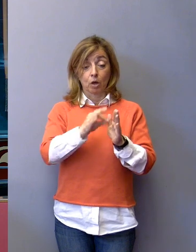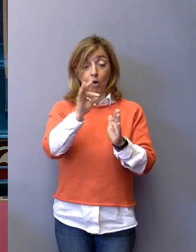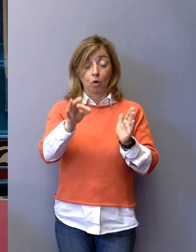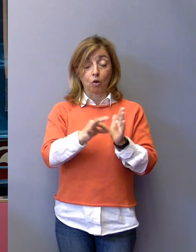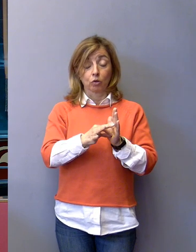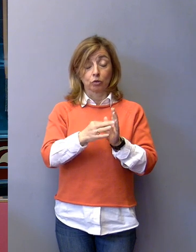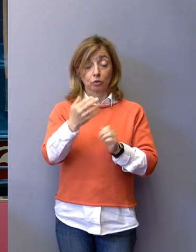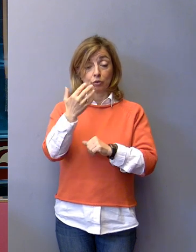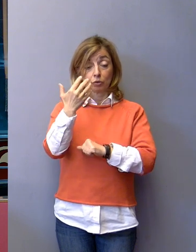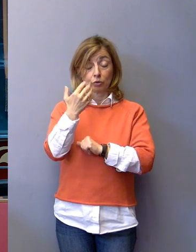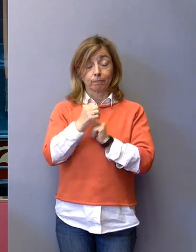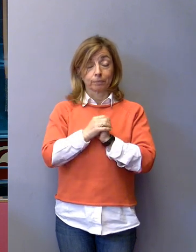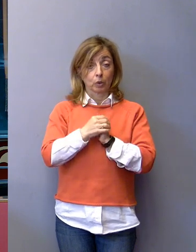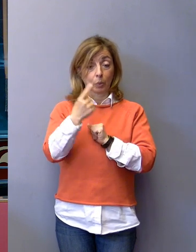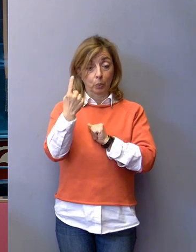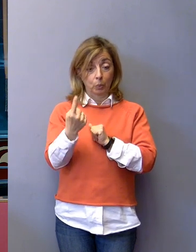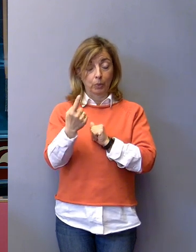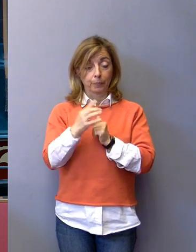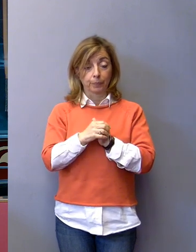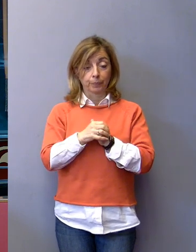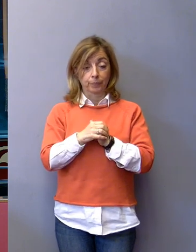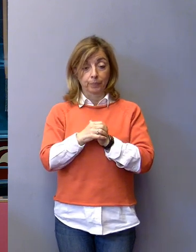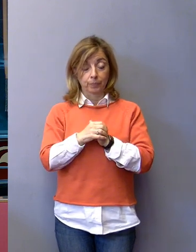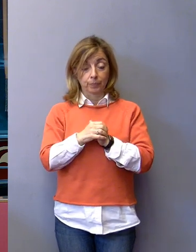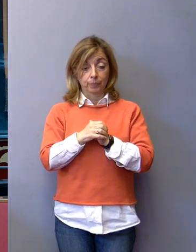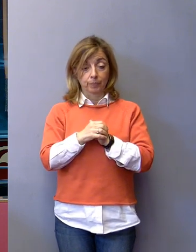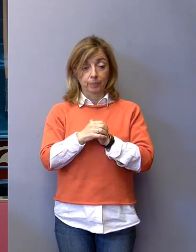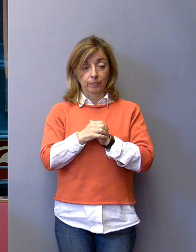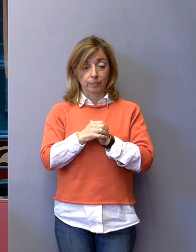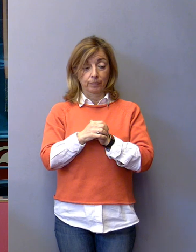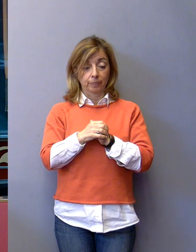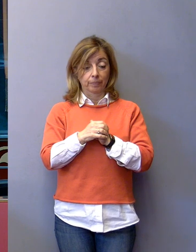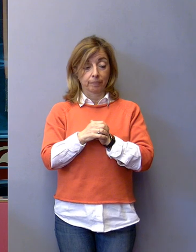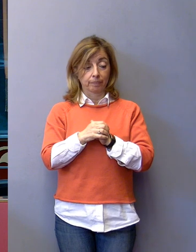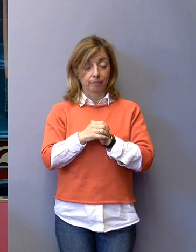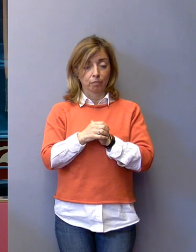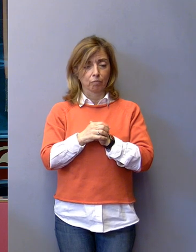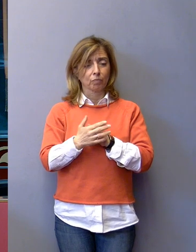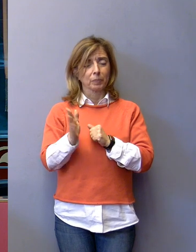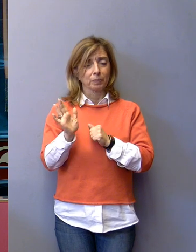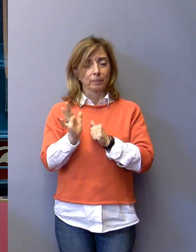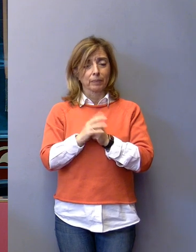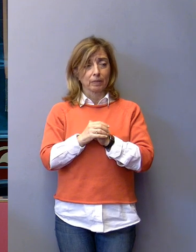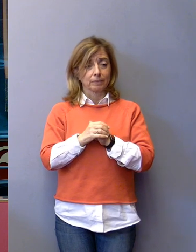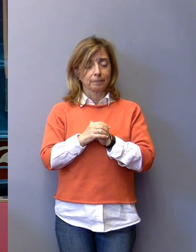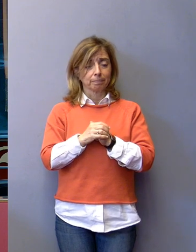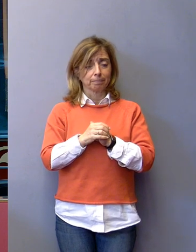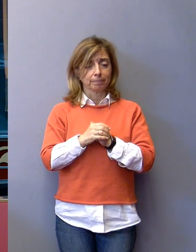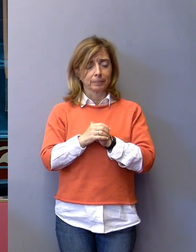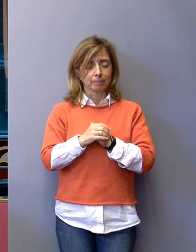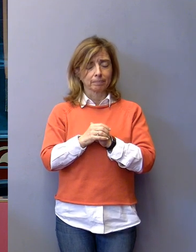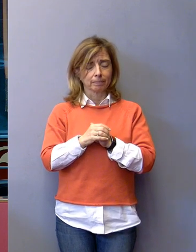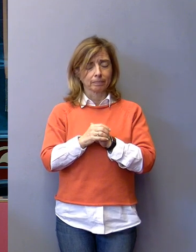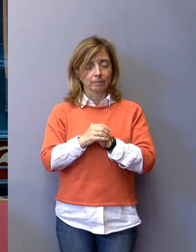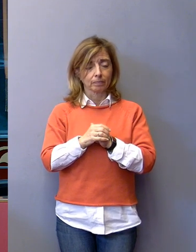numero 1 sul quale si era espresso in